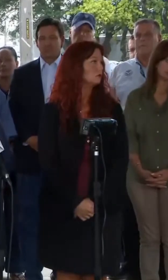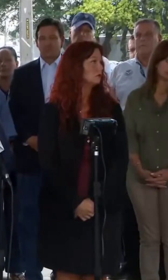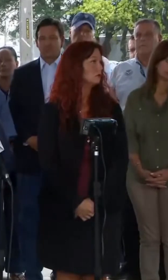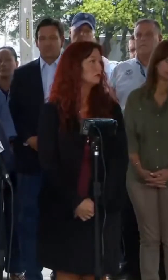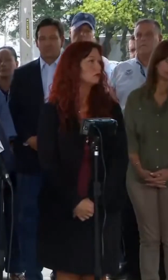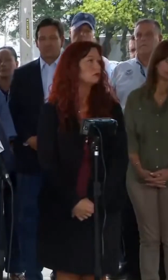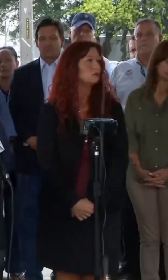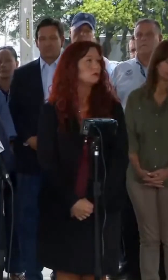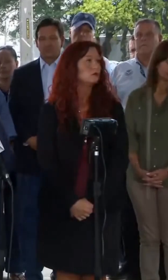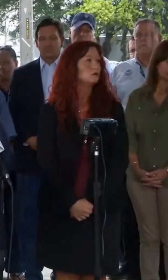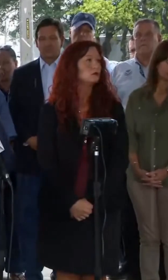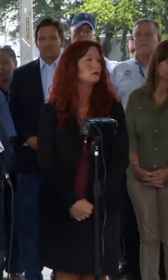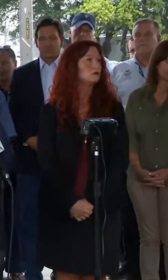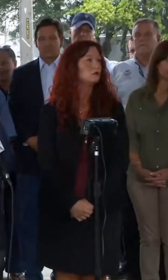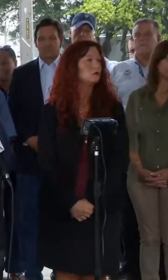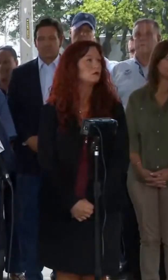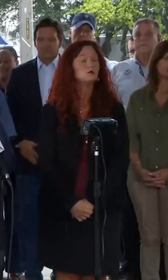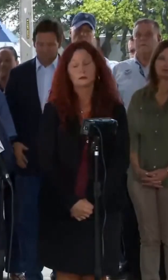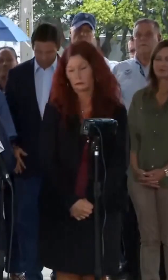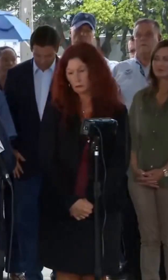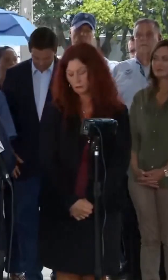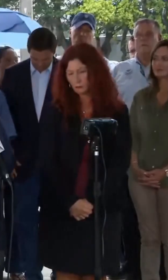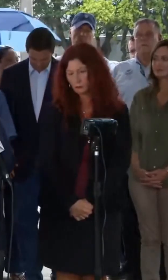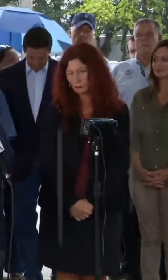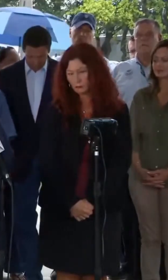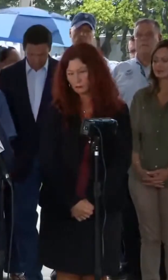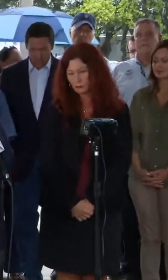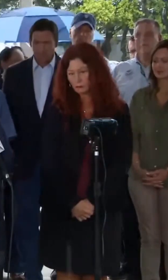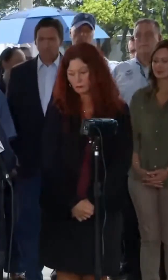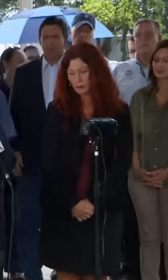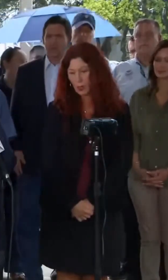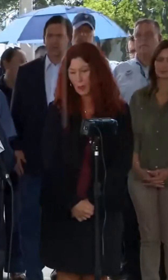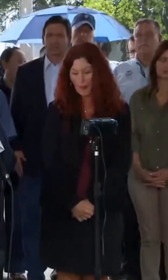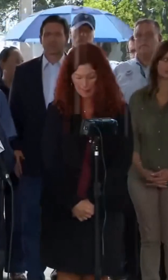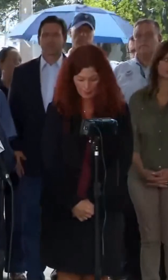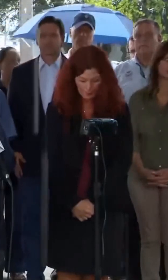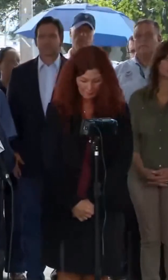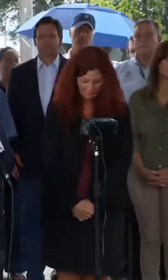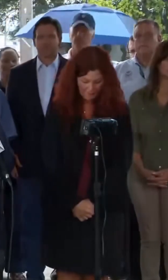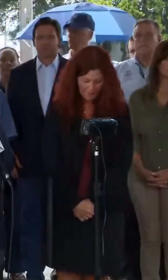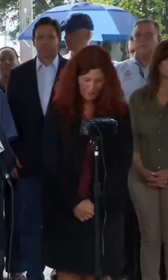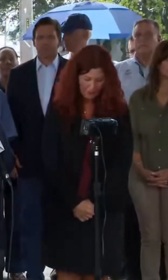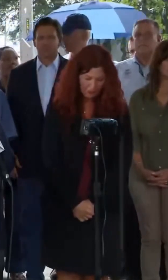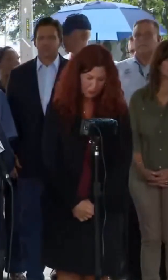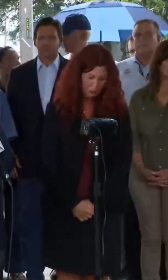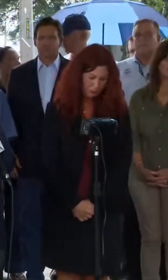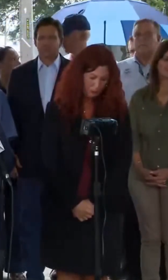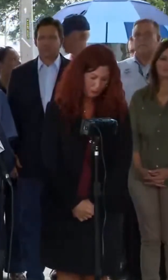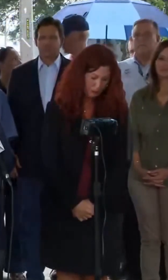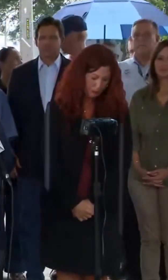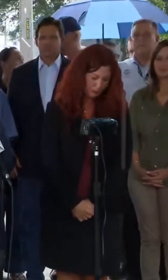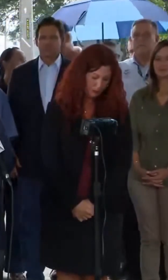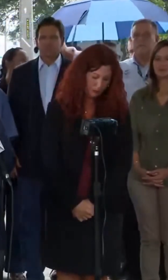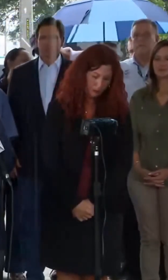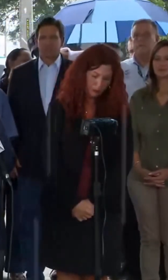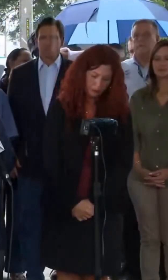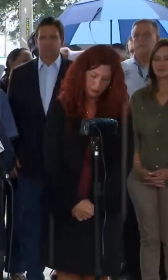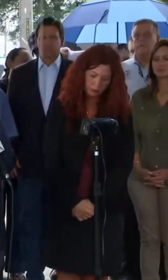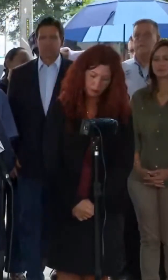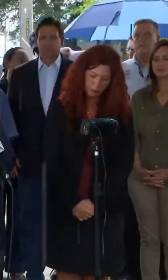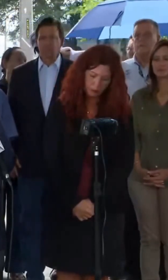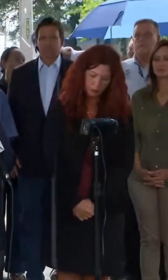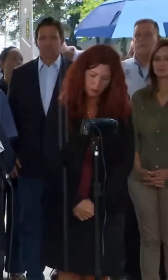a Surfside el jueves para pasar tiempo con las familias afectadas y los socorristas.